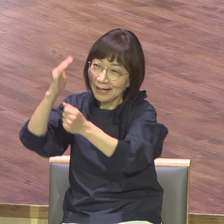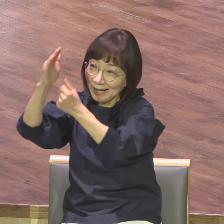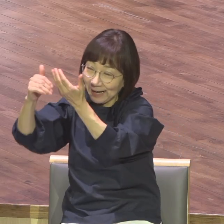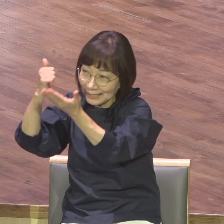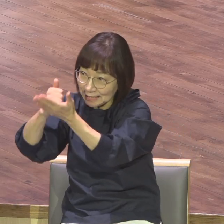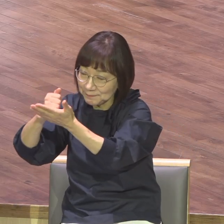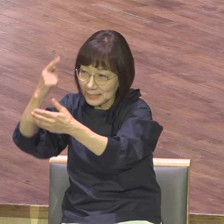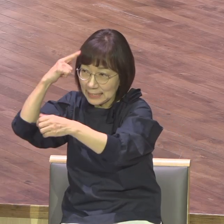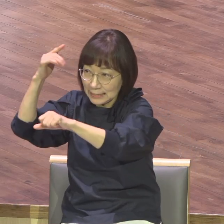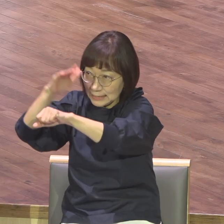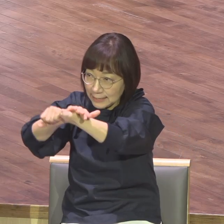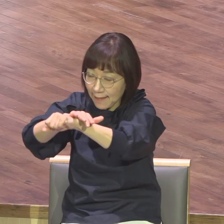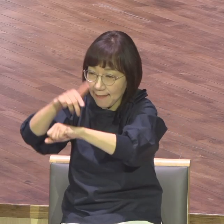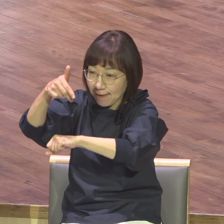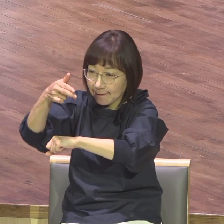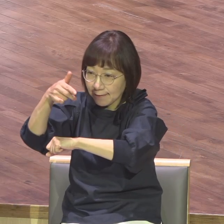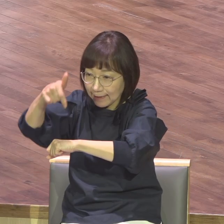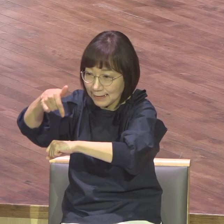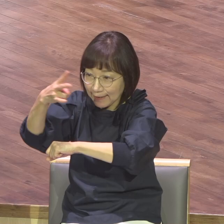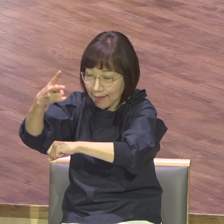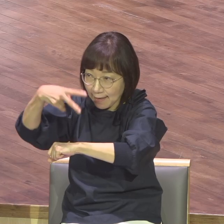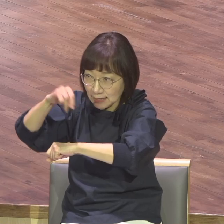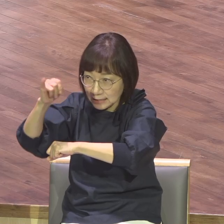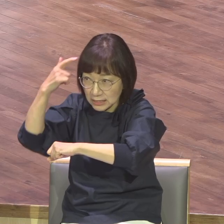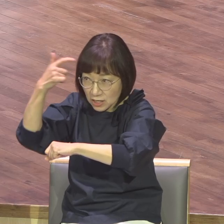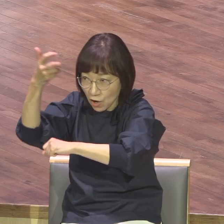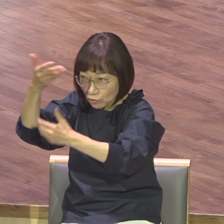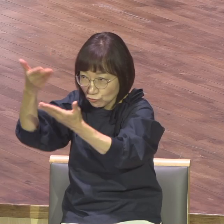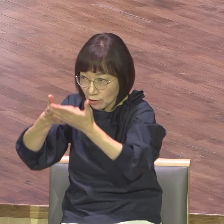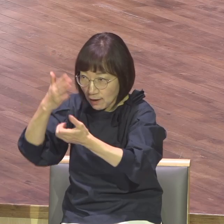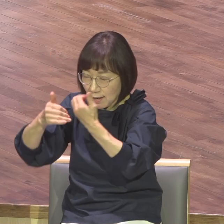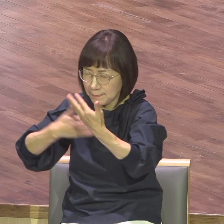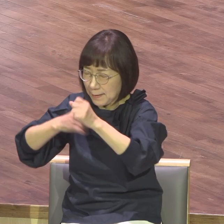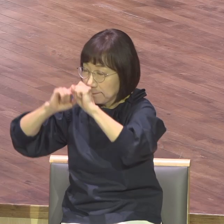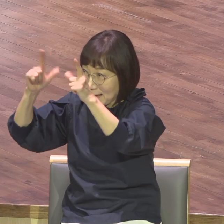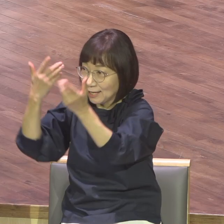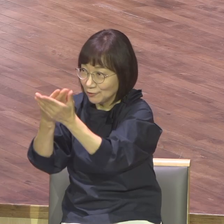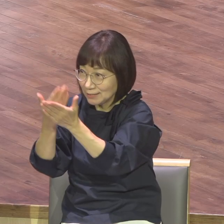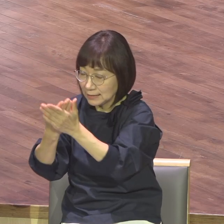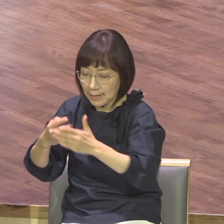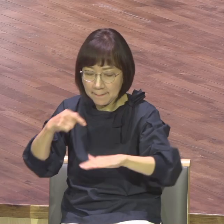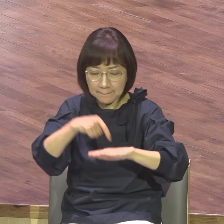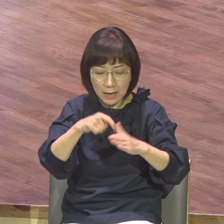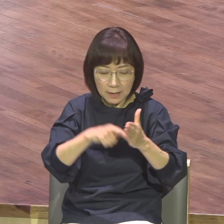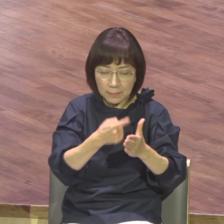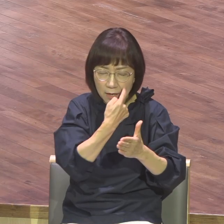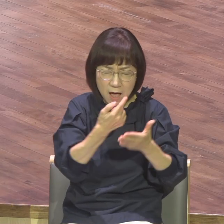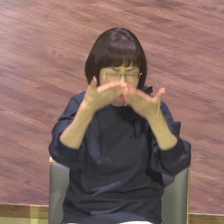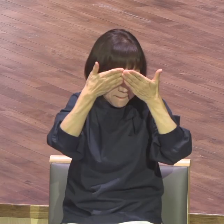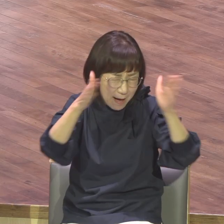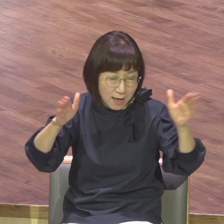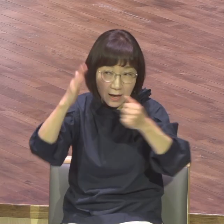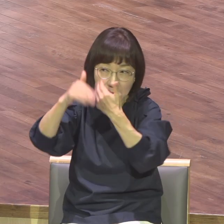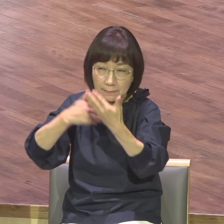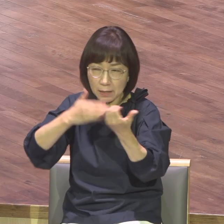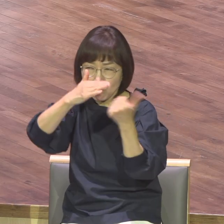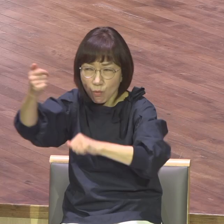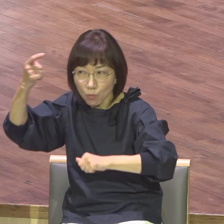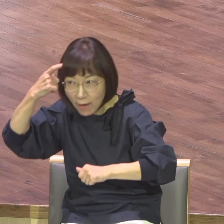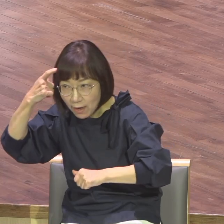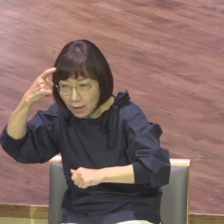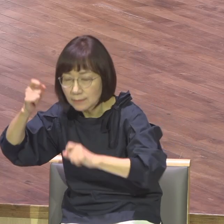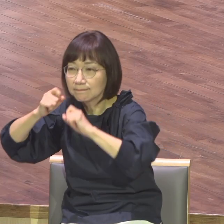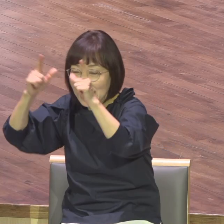영을 내게 부어주사 하나님을 알게 하시고 마음의 눈을 밝히사 부르심의 소망이 무엇이며 그